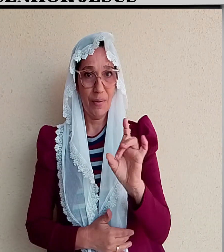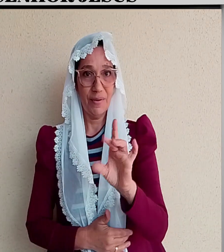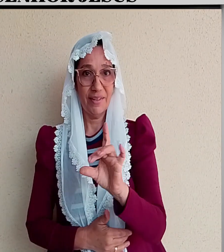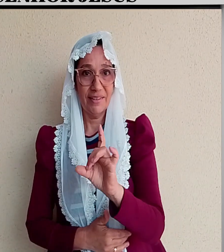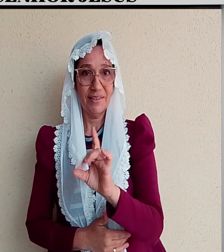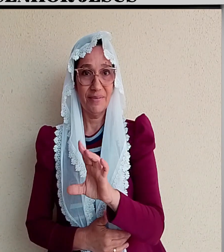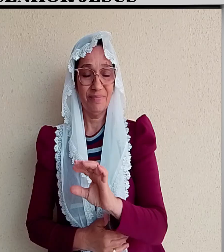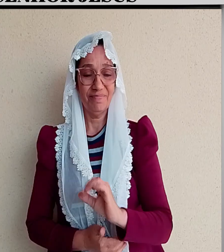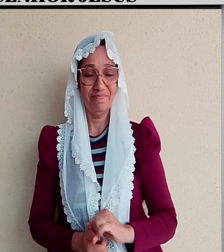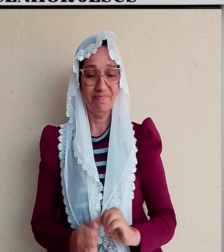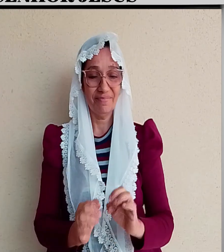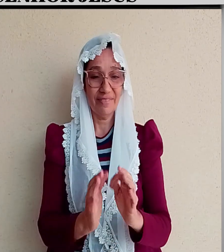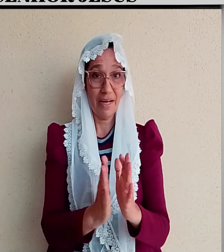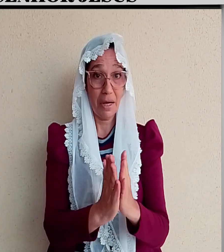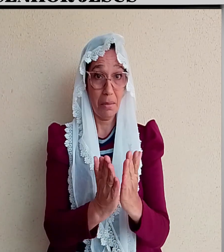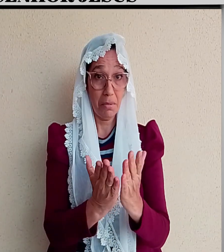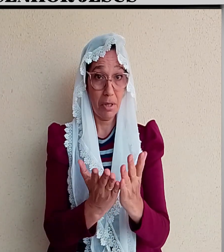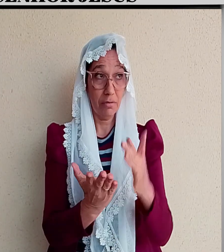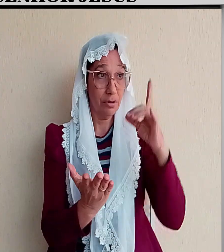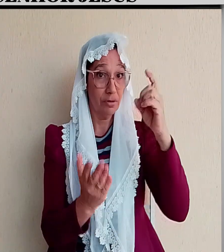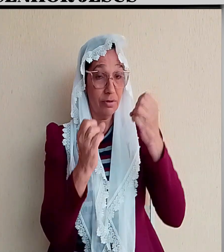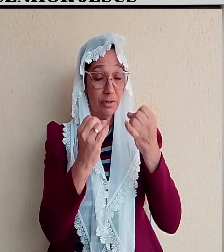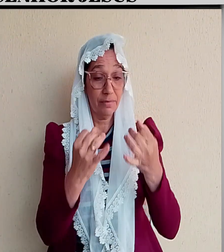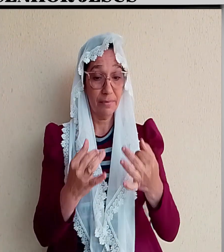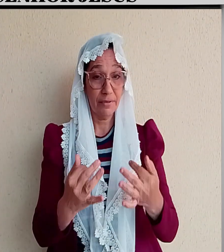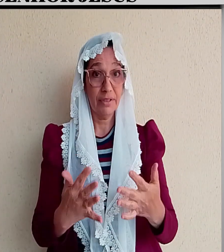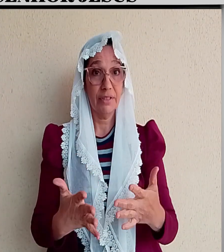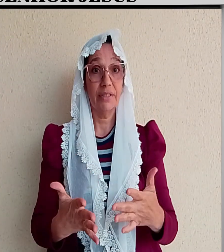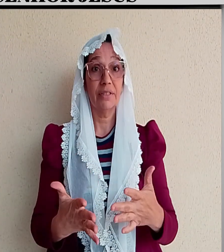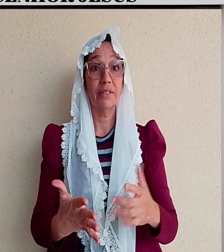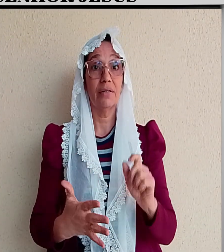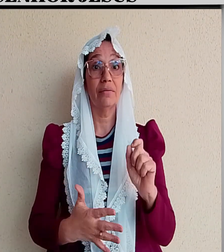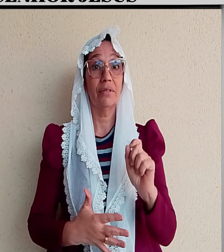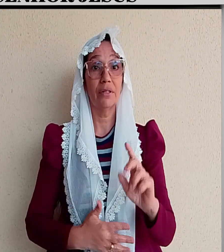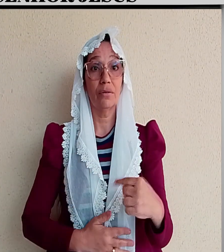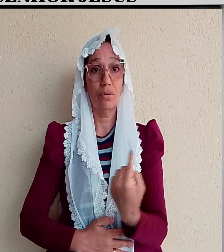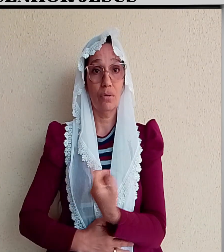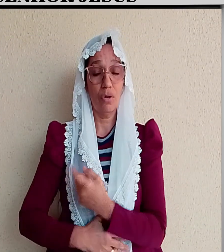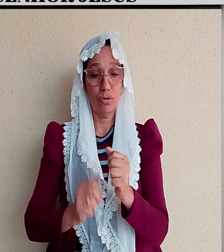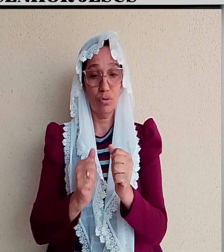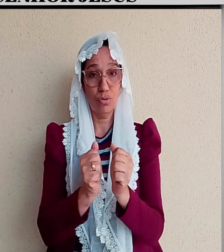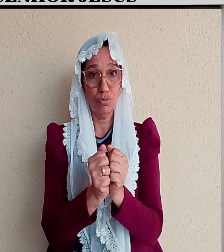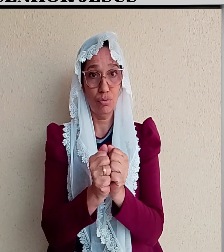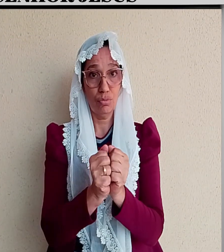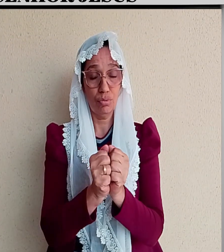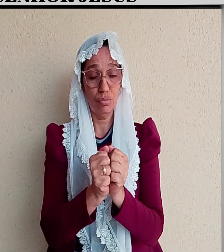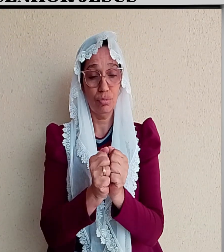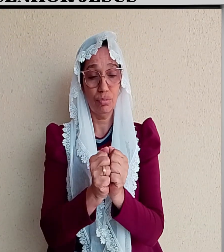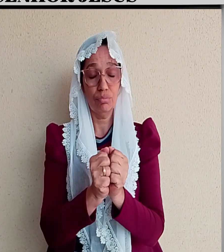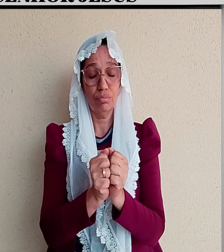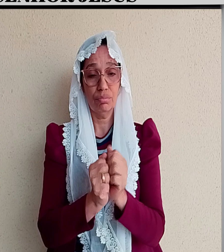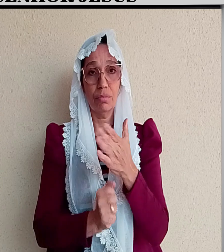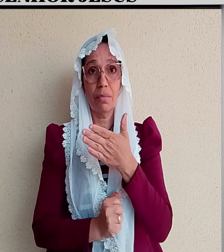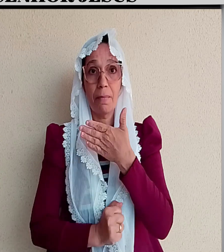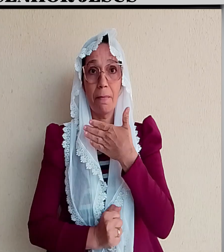melhora e não para uma piora. Então vamos, irmãos, nos concentrar na